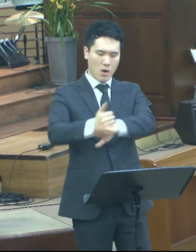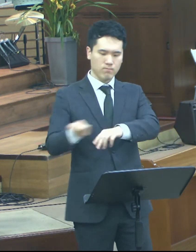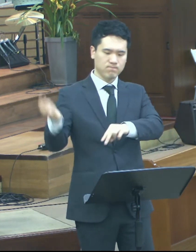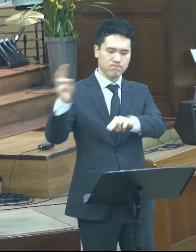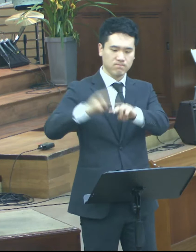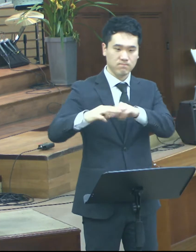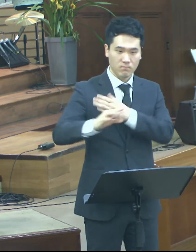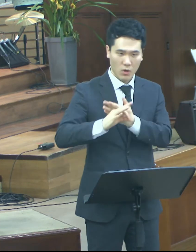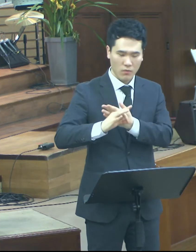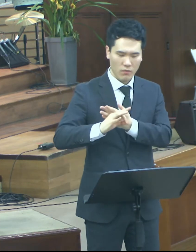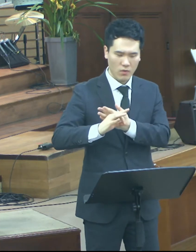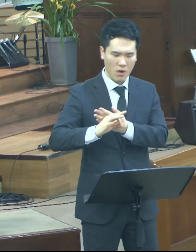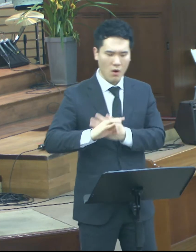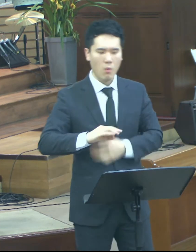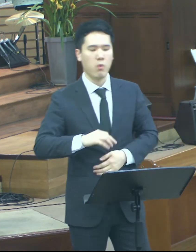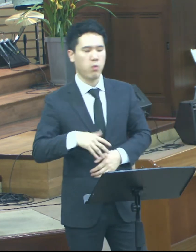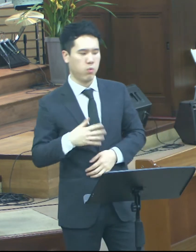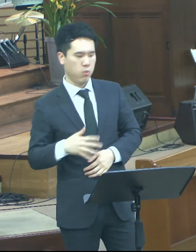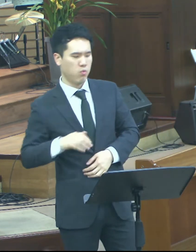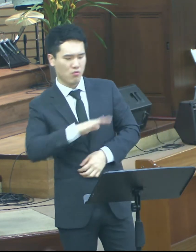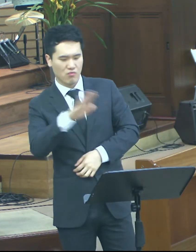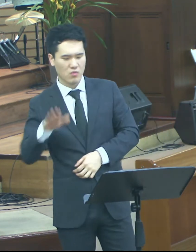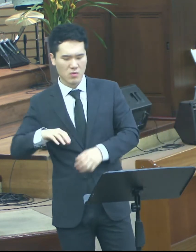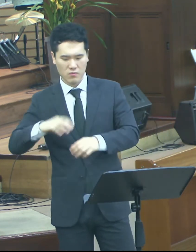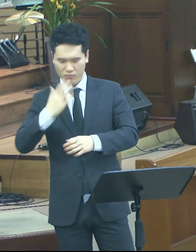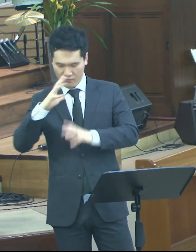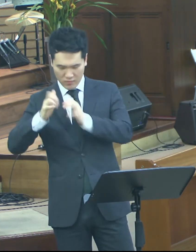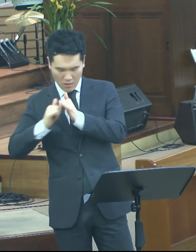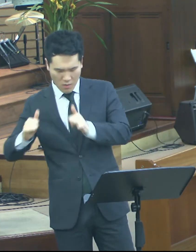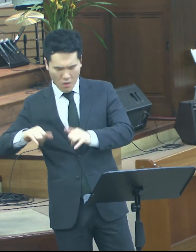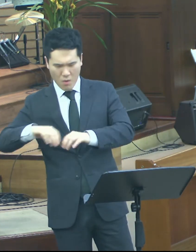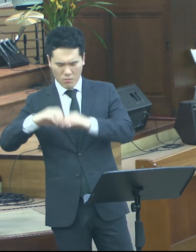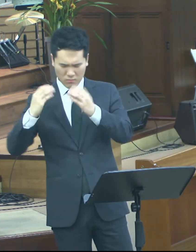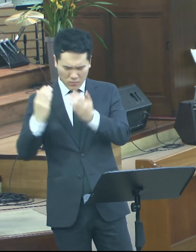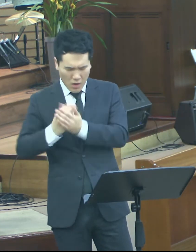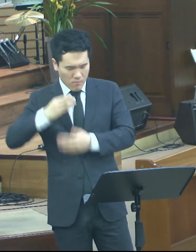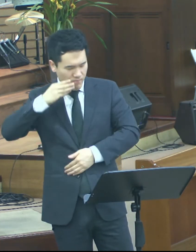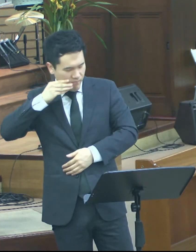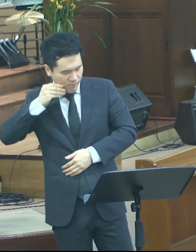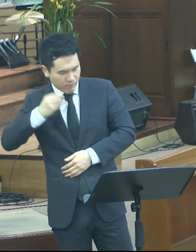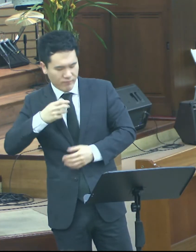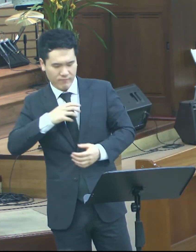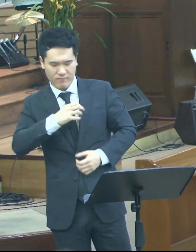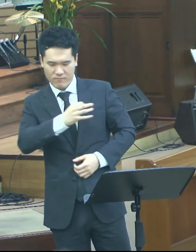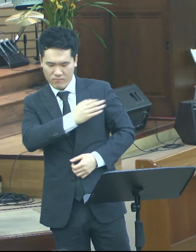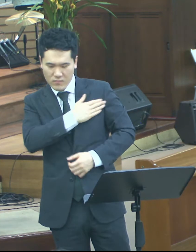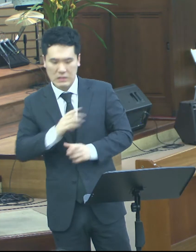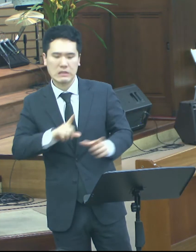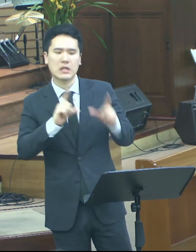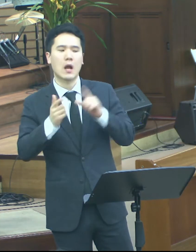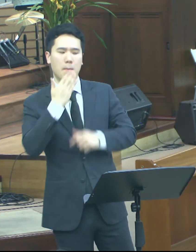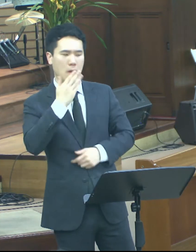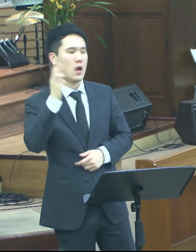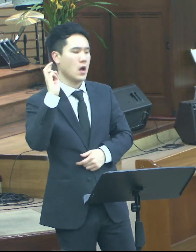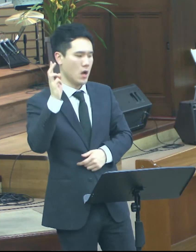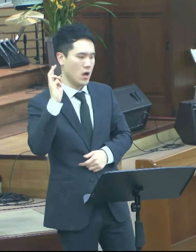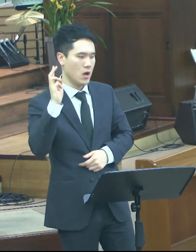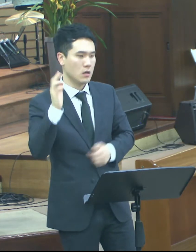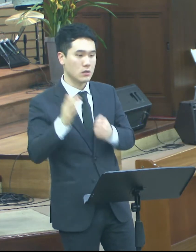때문에 예수님은 그 움직임을 막기 위해 그들을 보내시고 제자들과 함께 달마누다 지방으로